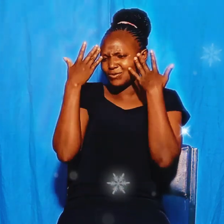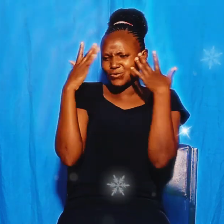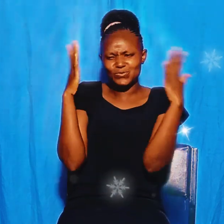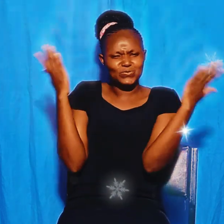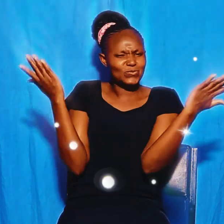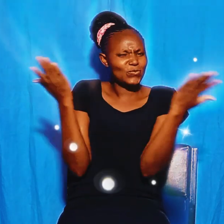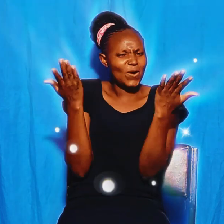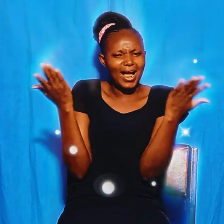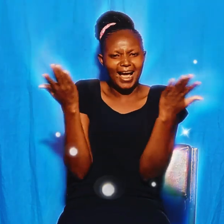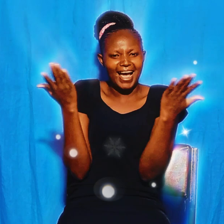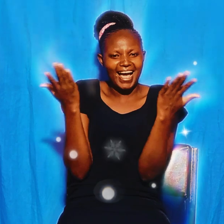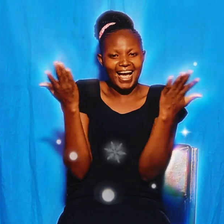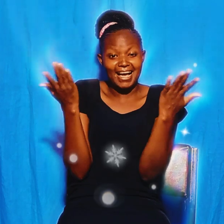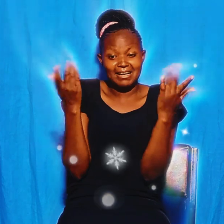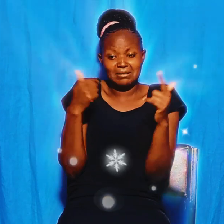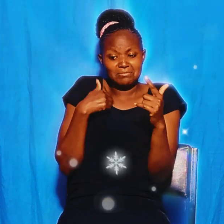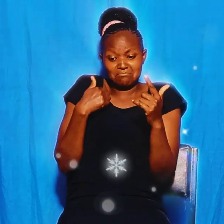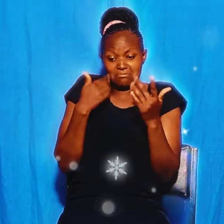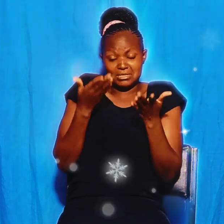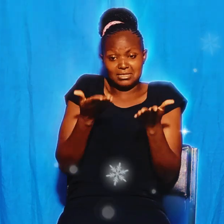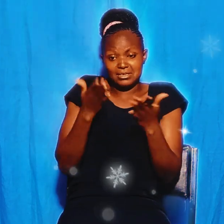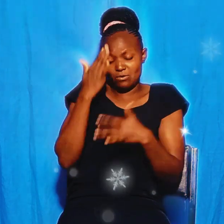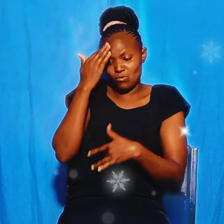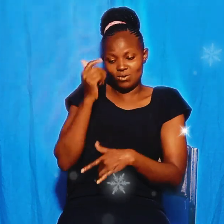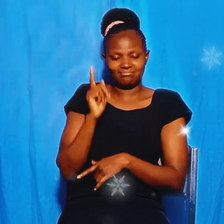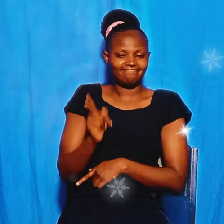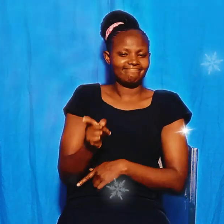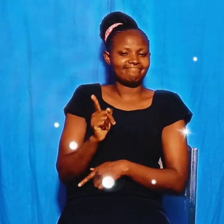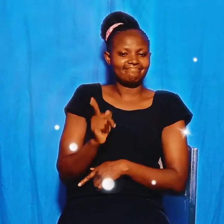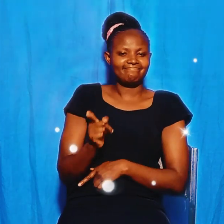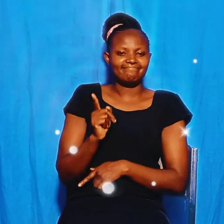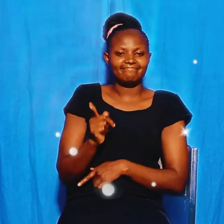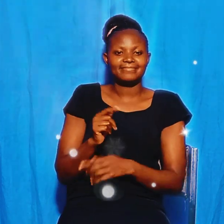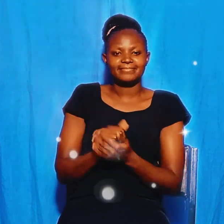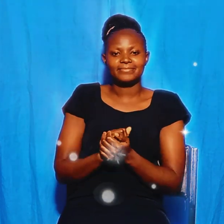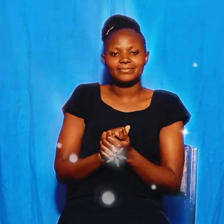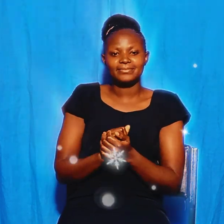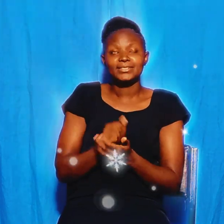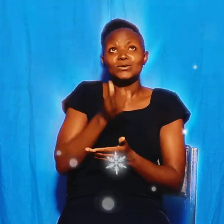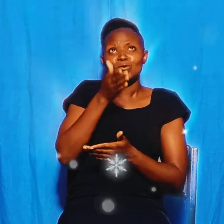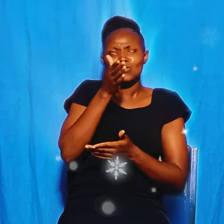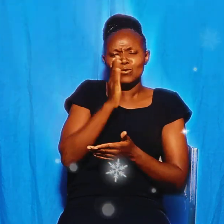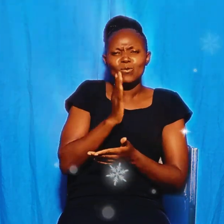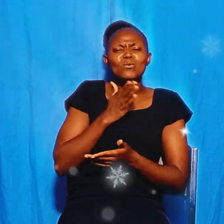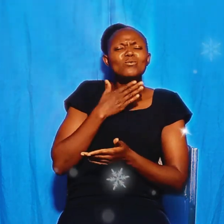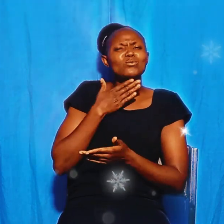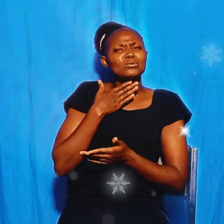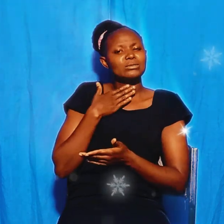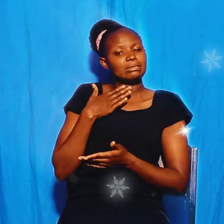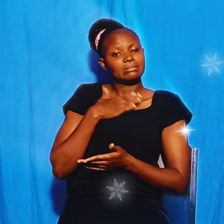balani ni tundu mwo. Na ngaihi nienda amathime na miaka minge